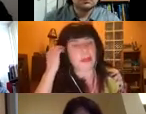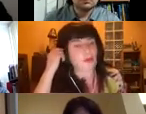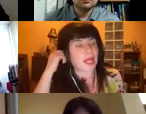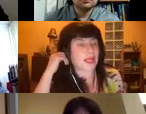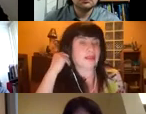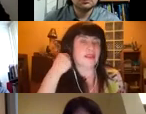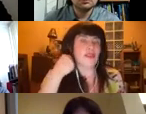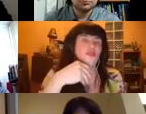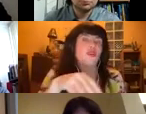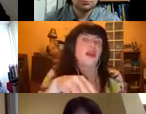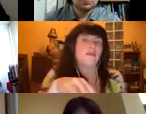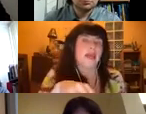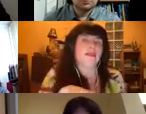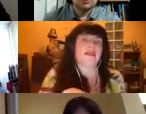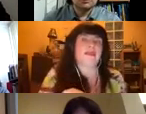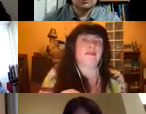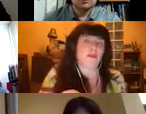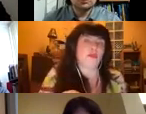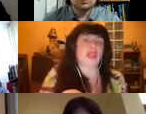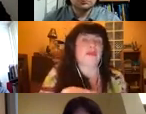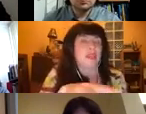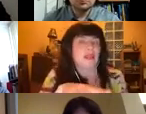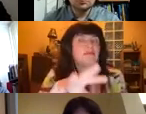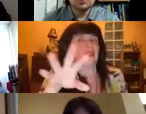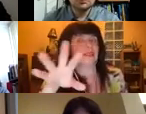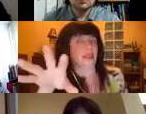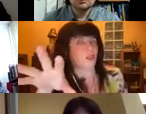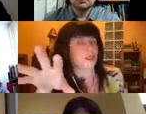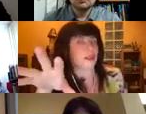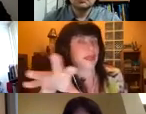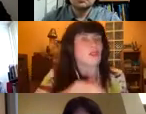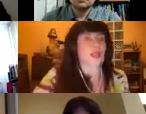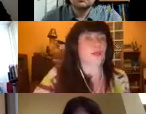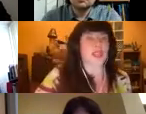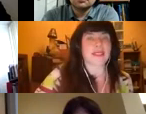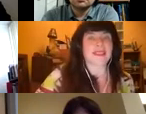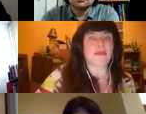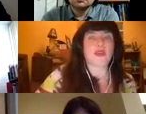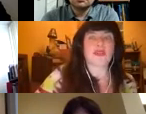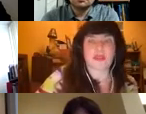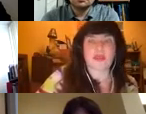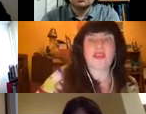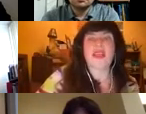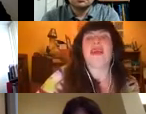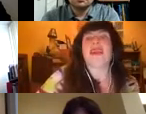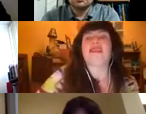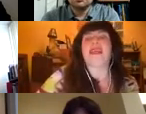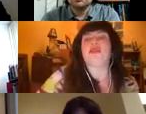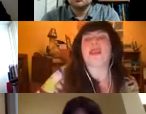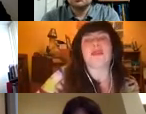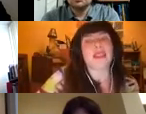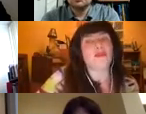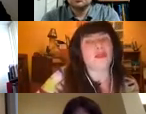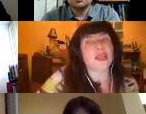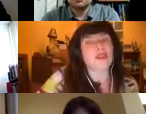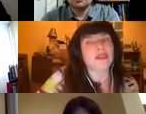configuraciones manuales, nosotros además vimos que habían ciertos elementos que podrían ser procesos realizados a